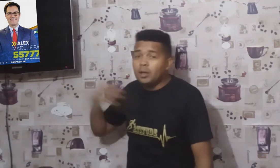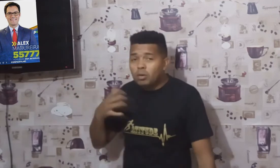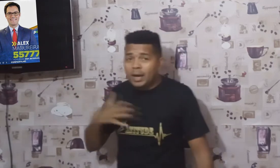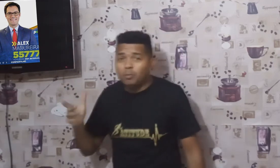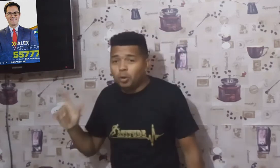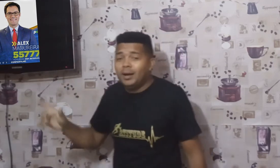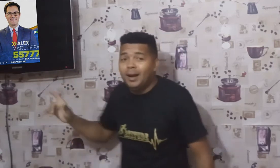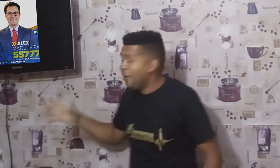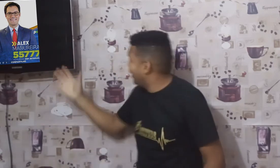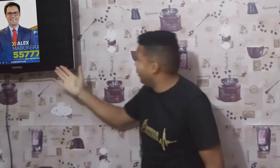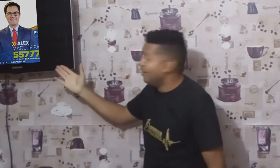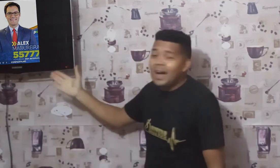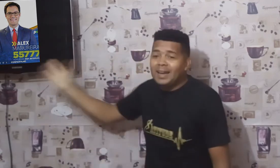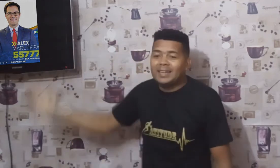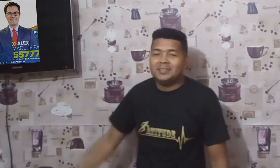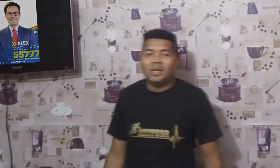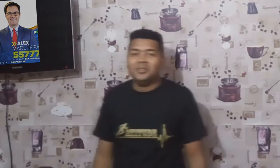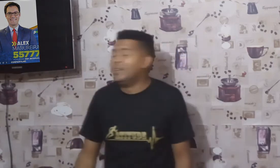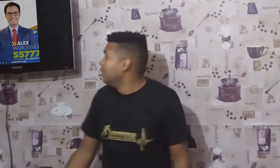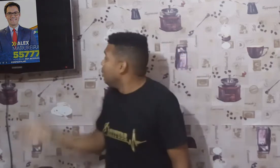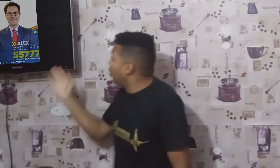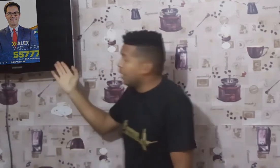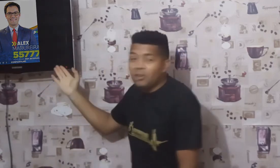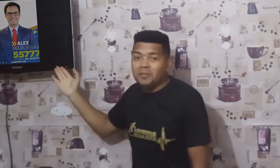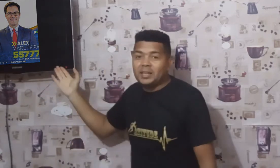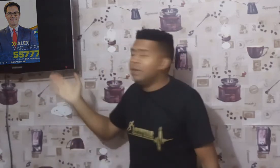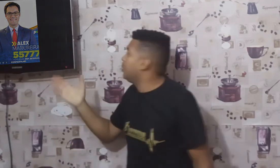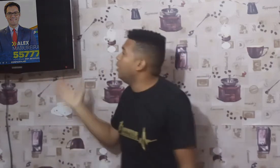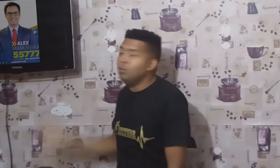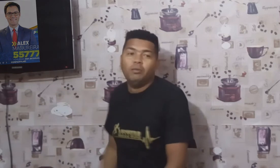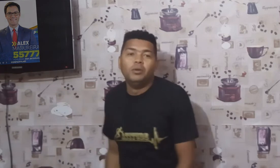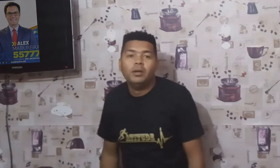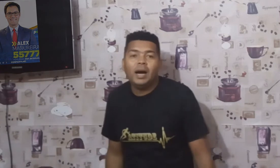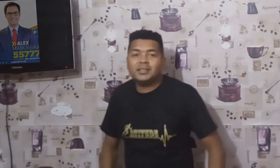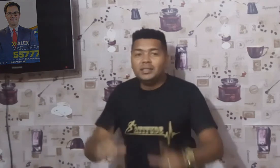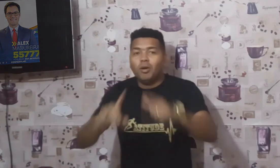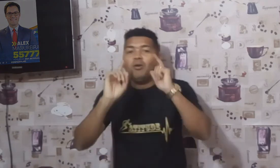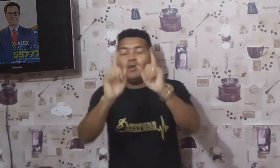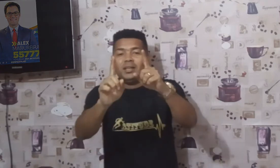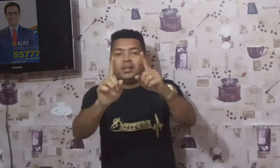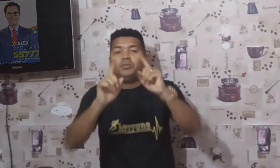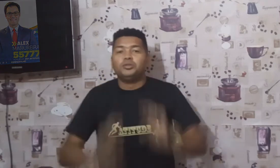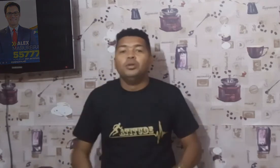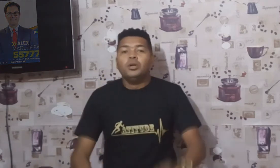eu quero pôr, olha aqui, Alex de Madureira. Por que, que eu vou votar nele? Porque ele é um lobo. Assim como eu vou lançar o vídeo